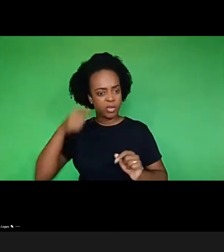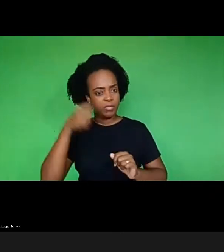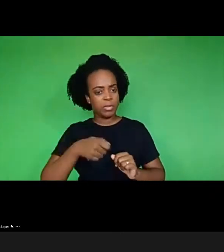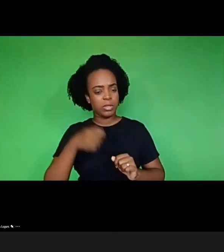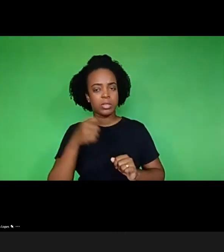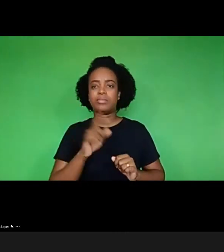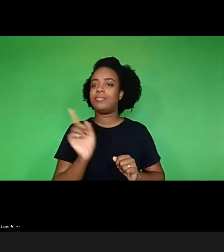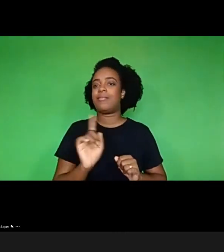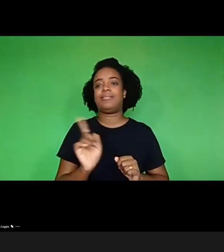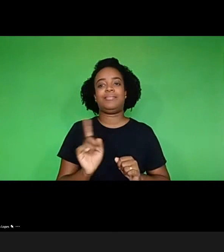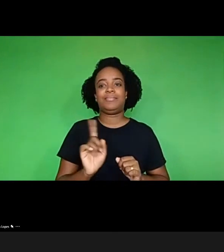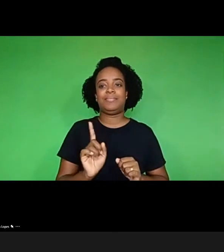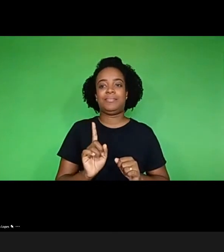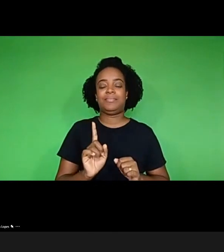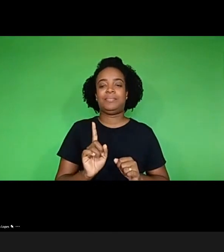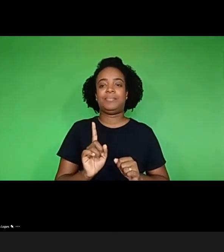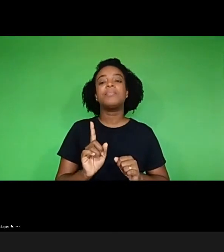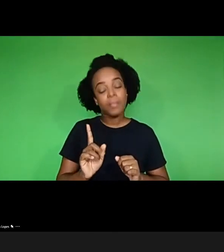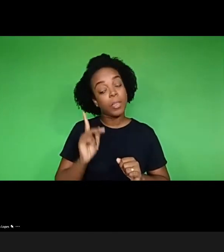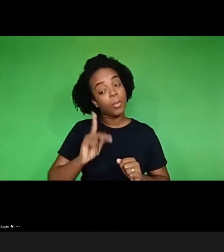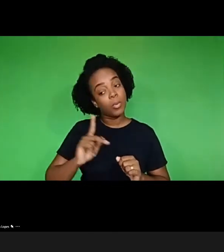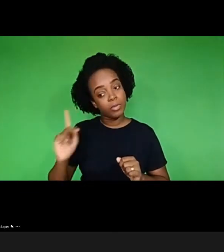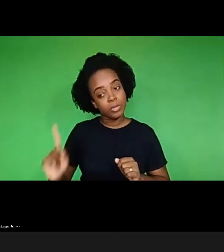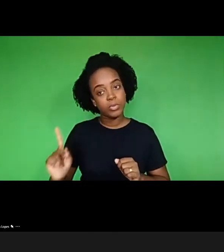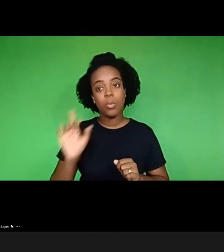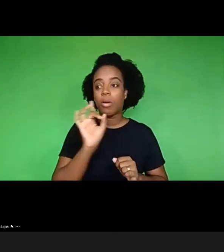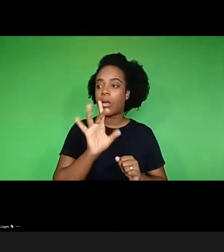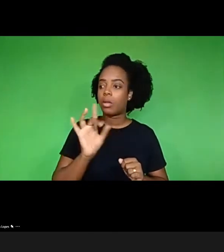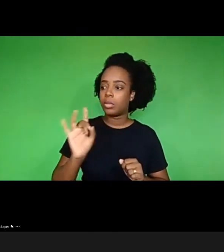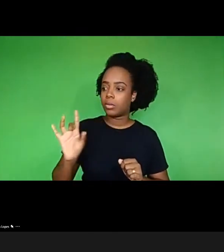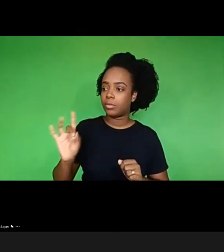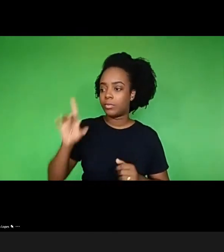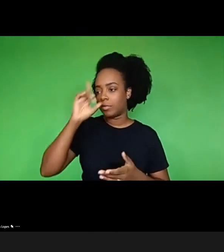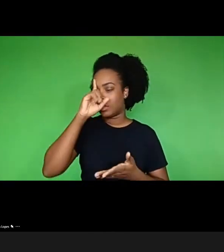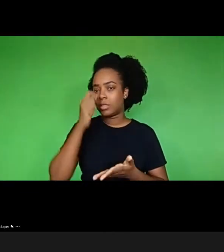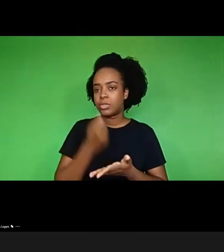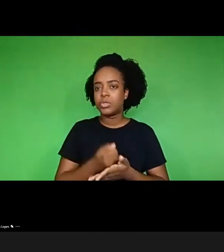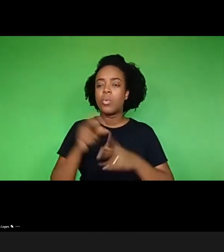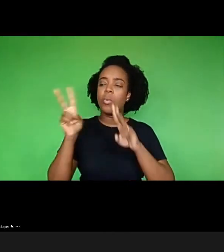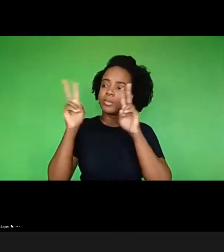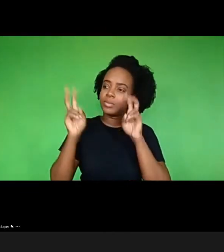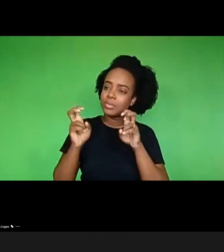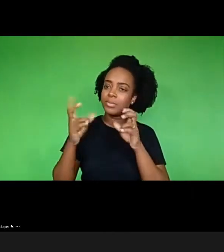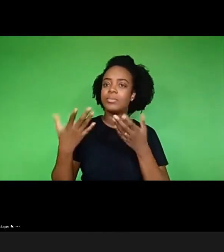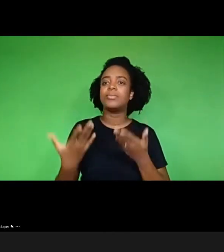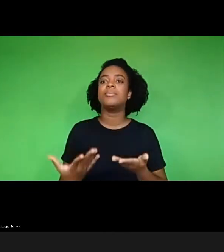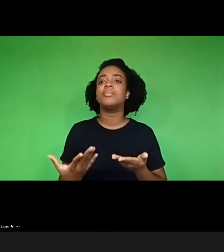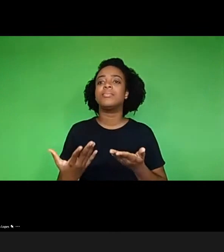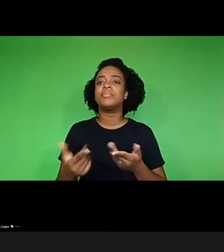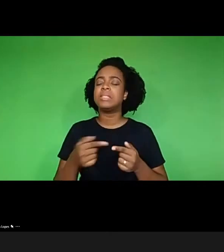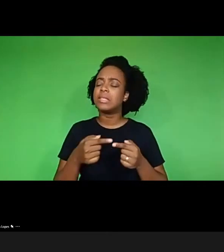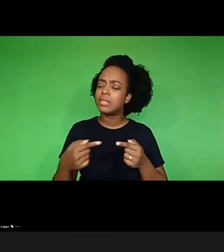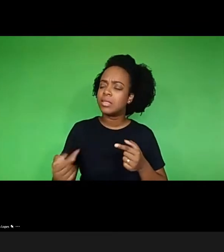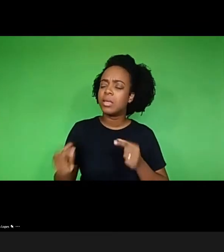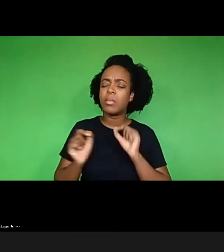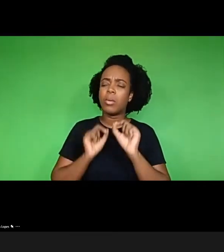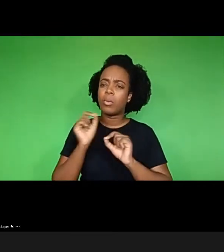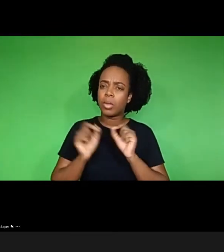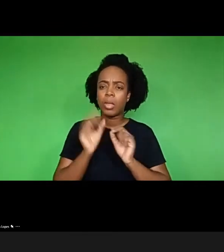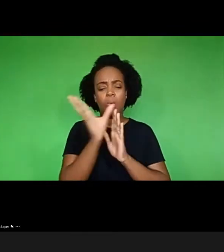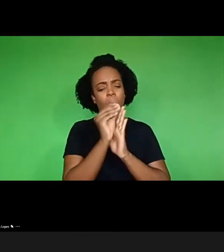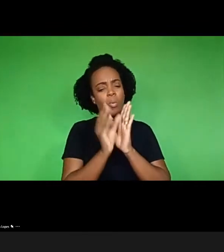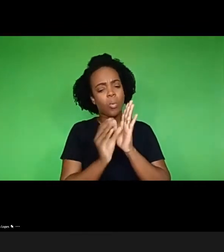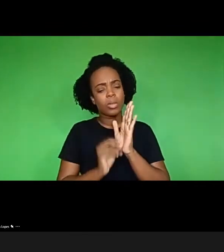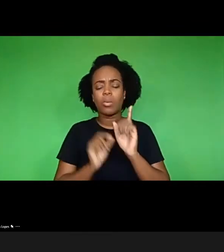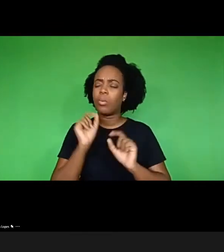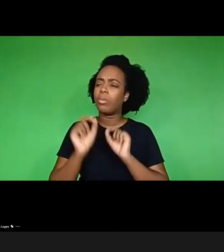fazer isso. Como a gente sempre fez, ele vai dizer qual é o assunto que ele vai dar naquela semana, nas próximas e tal.